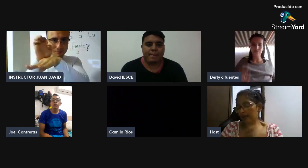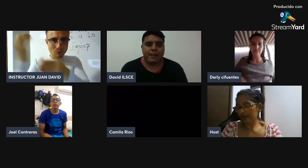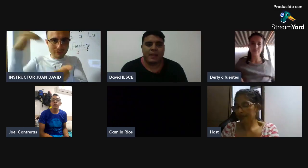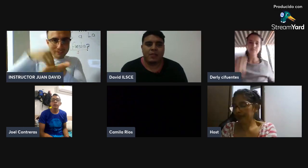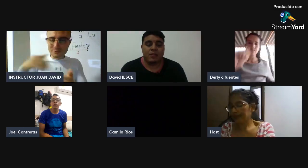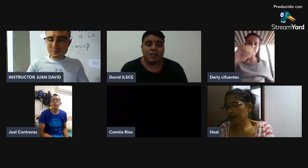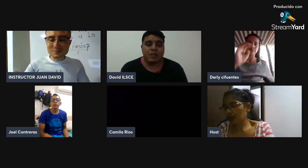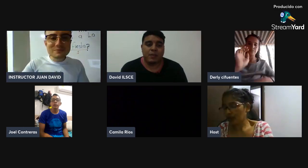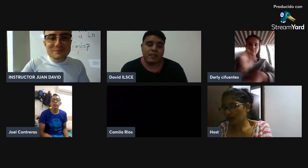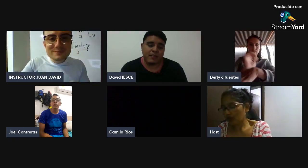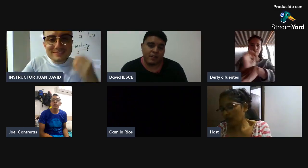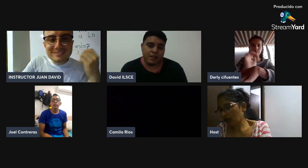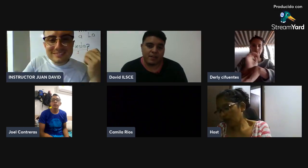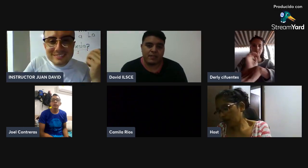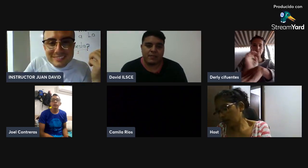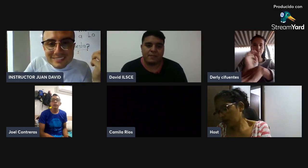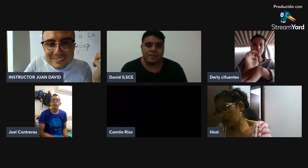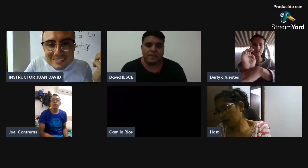entonces lo puedes hacer otra vez